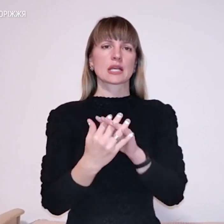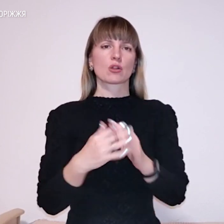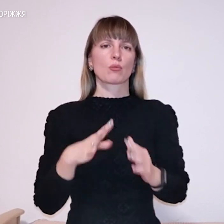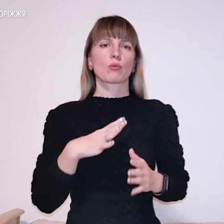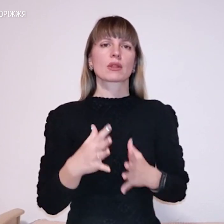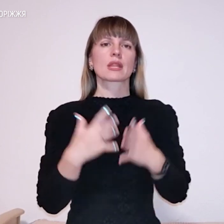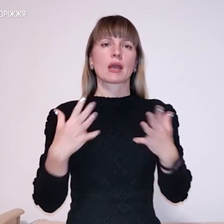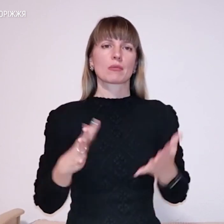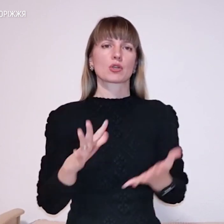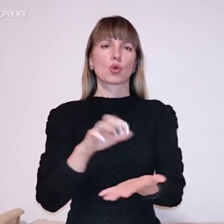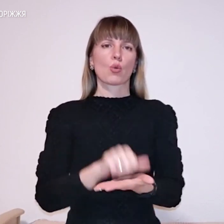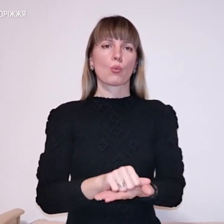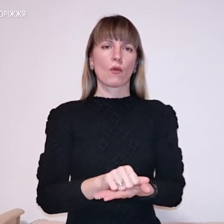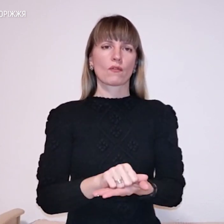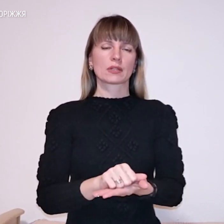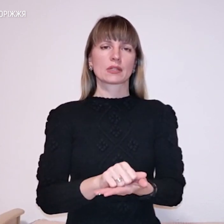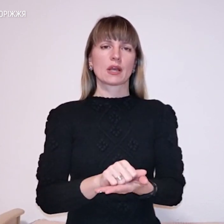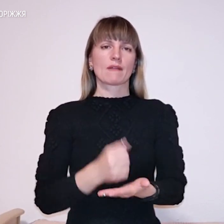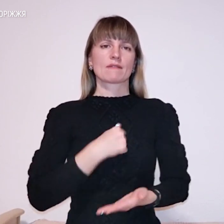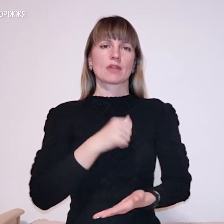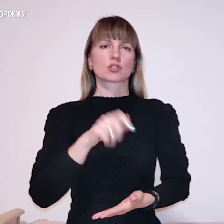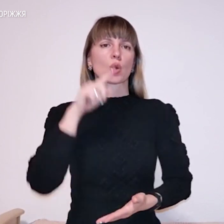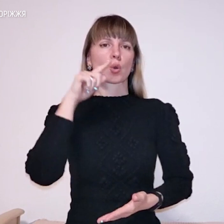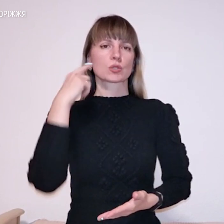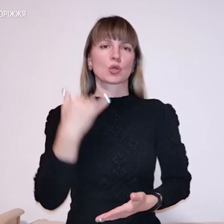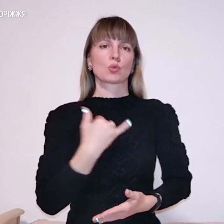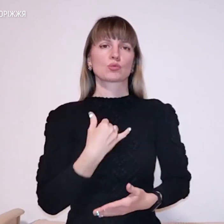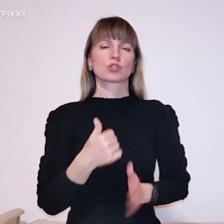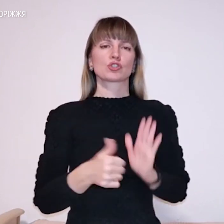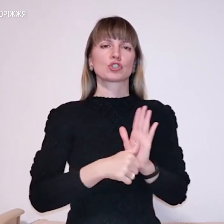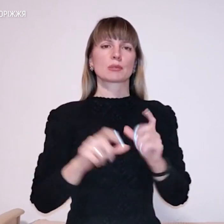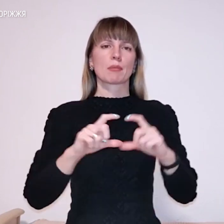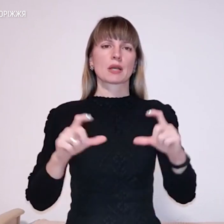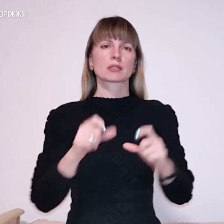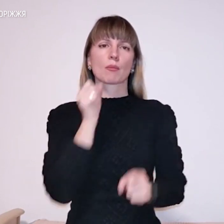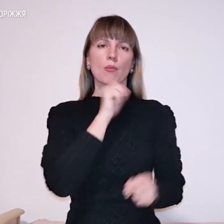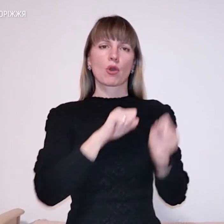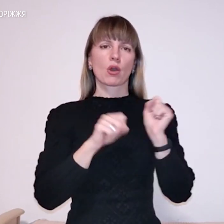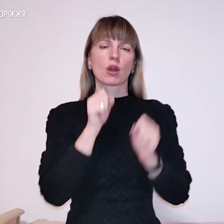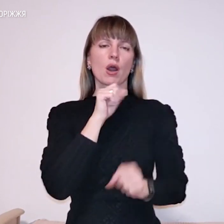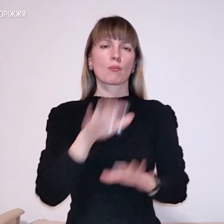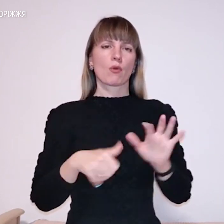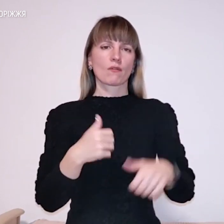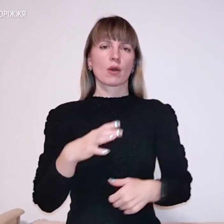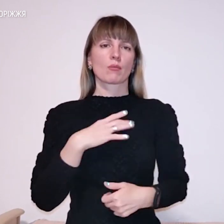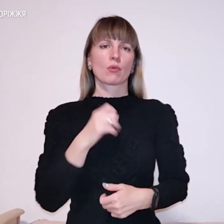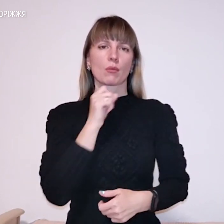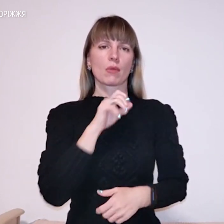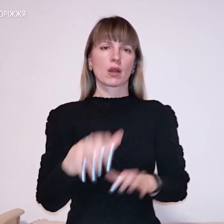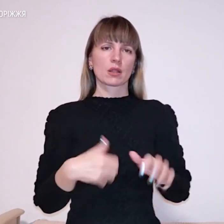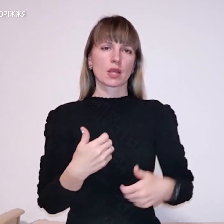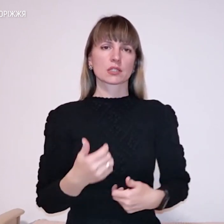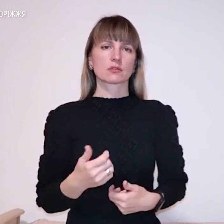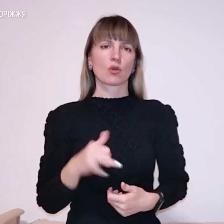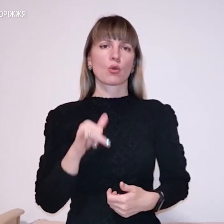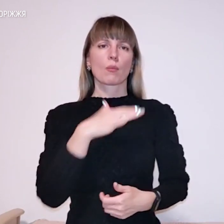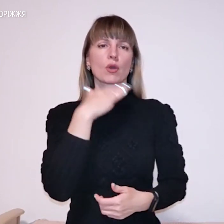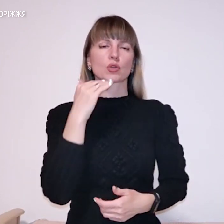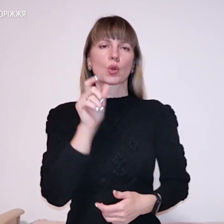найбільш окуповане. Військові російські в нас 6 магазинів пограбували. Було мародерство. У багатьох людей